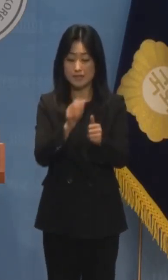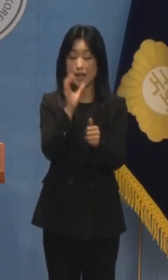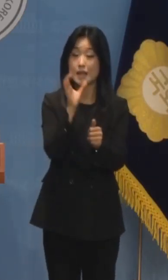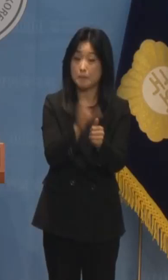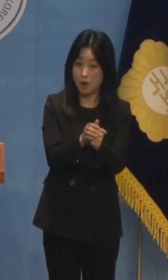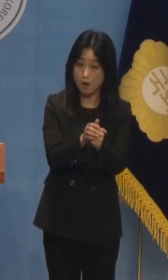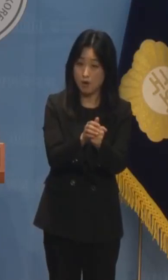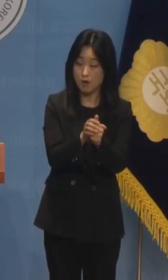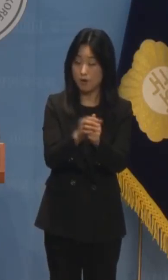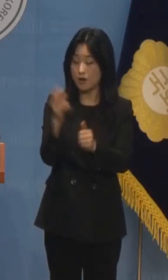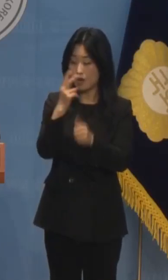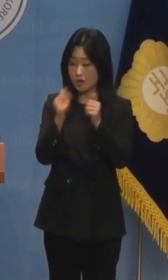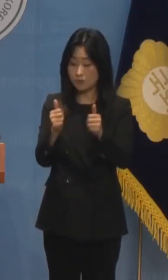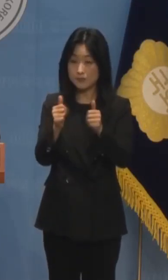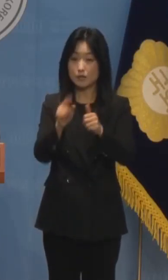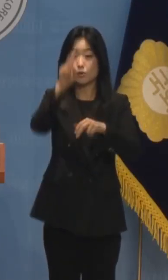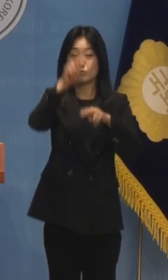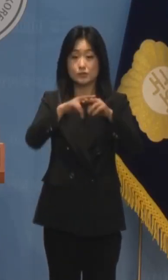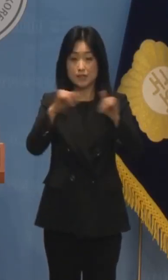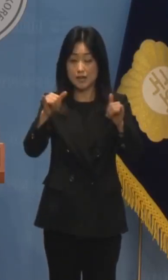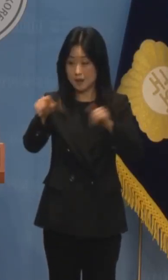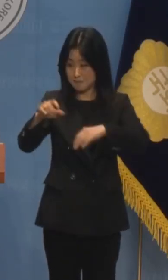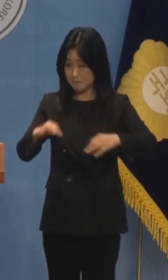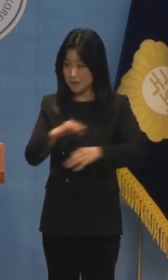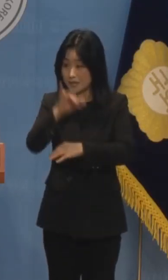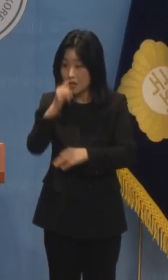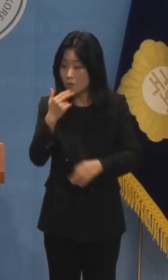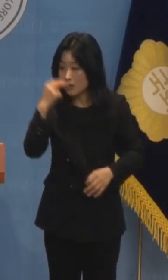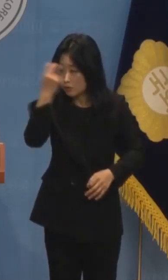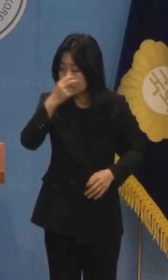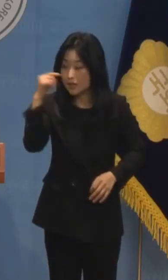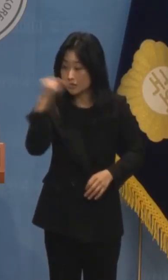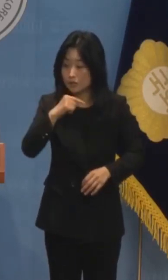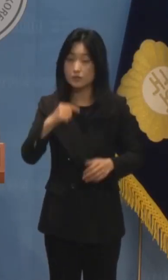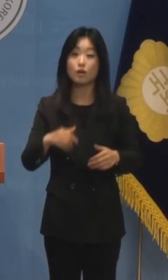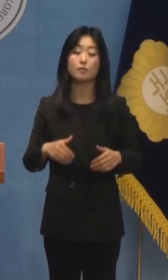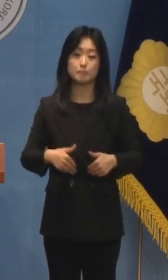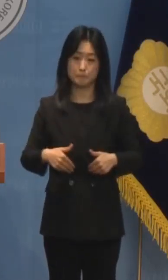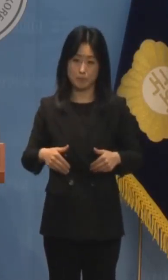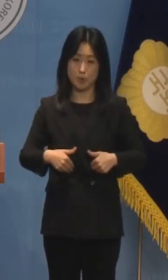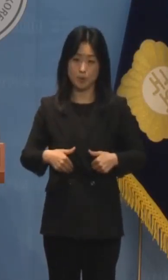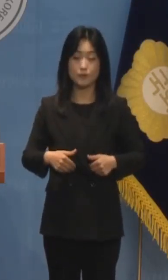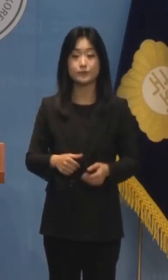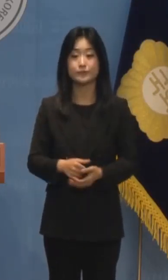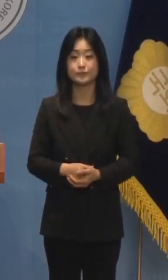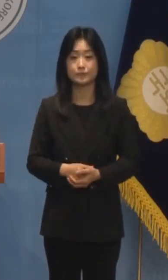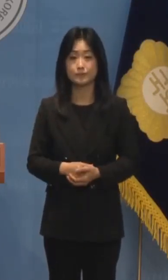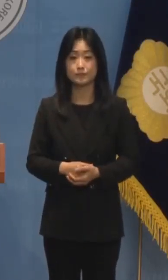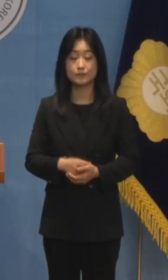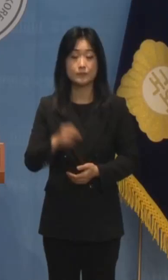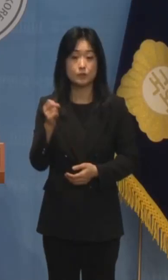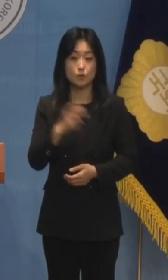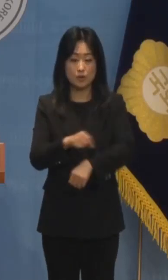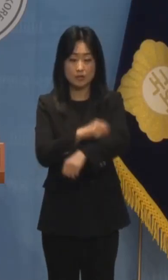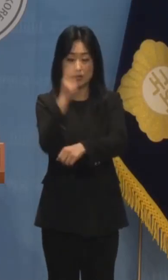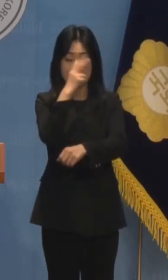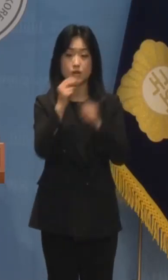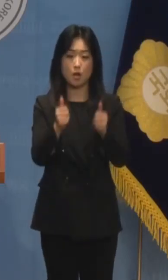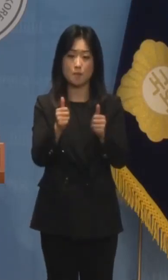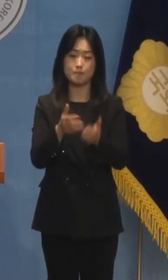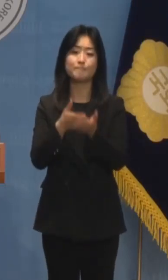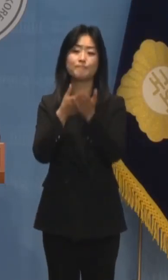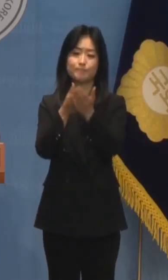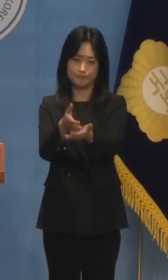임명하여 검찰 수뇌부부터 시작되는 의혹을 엄정히 수사할 수밖에 없다는 것이 결론입니다. 특검으로 의혹의